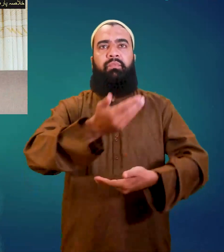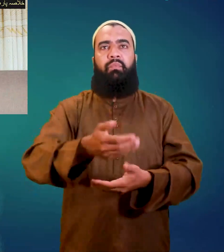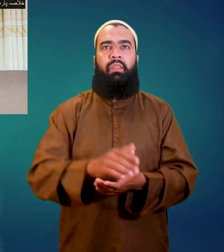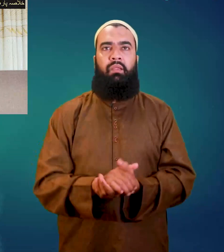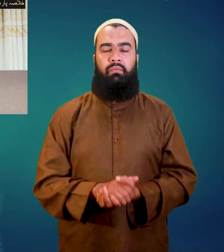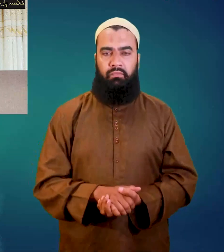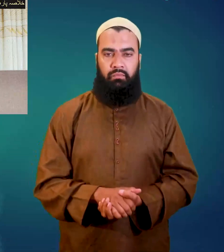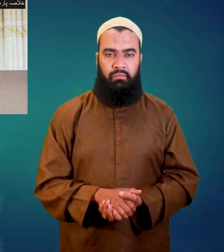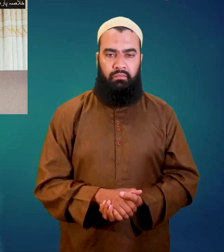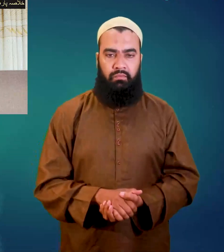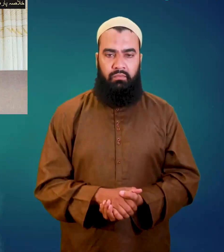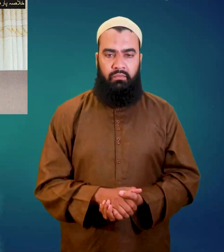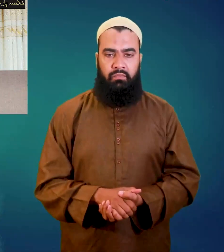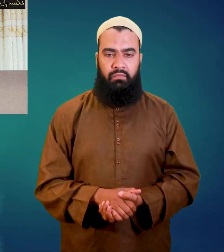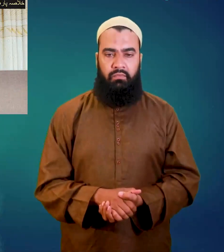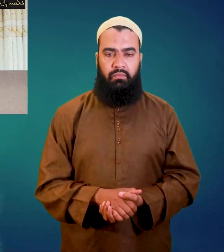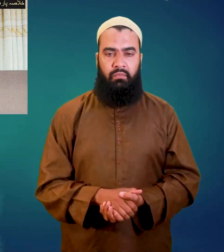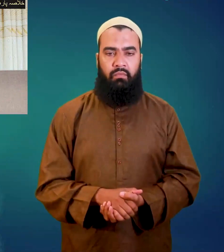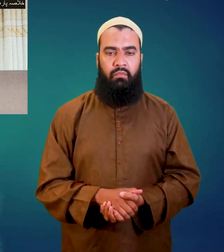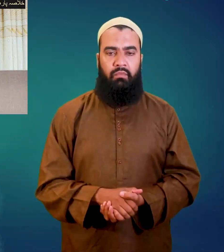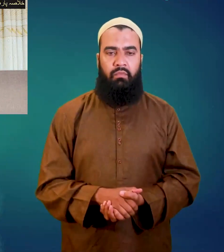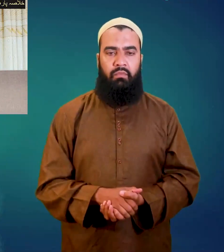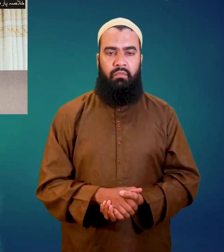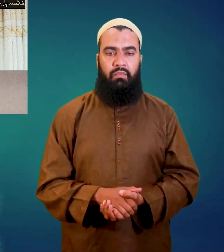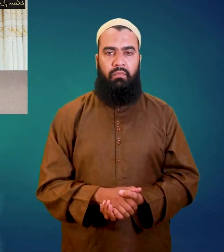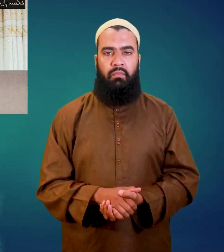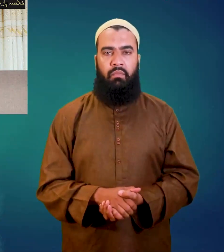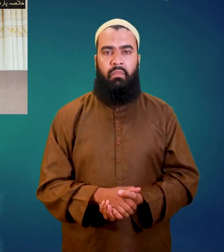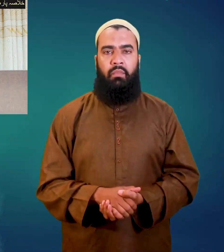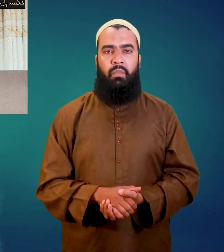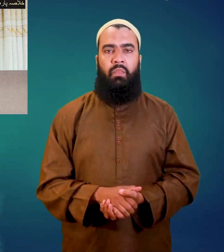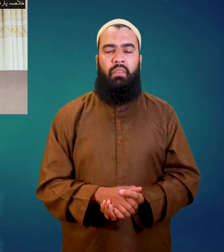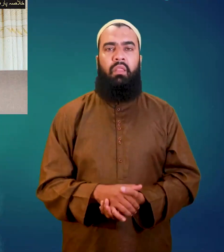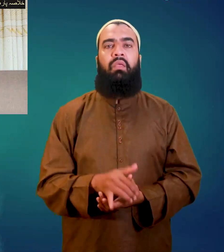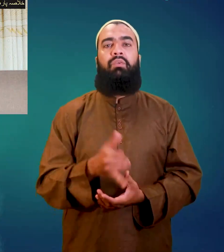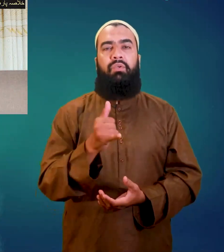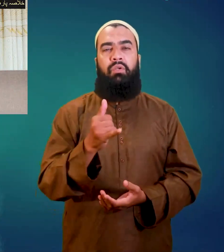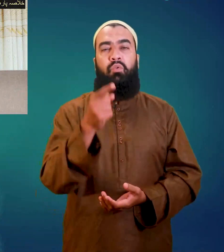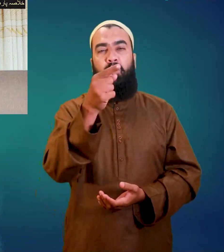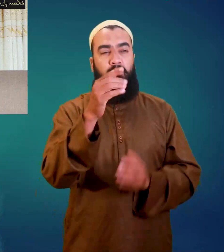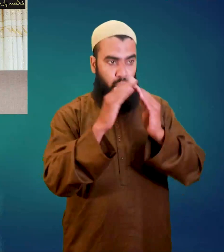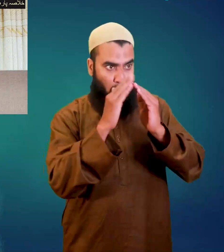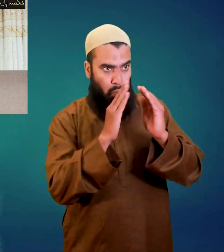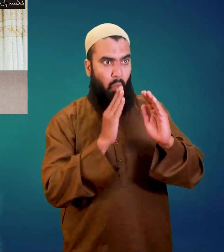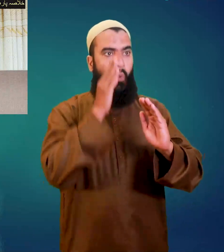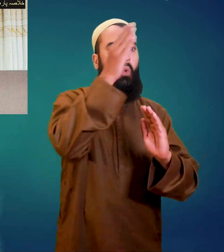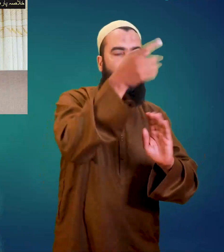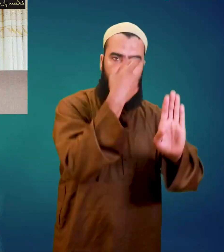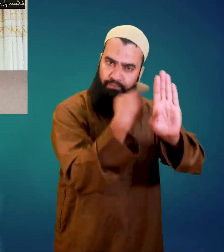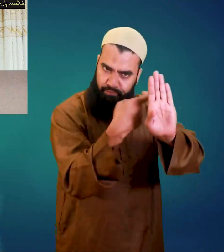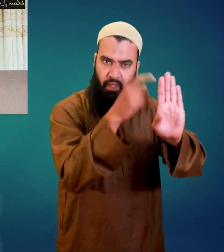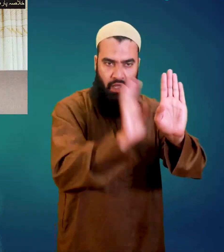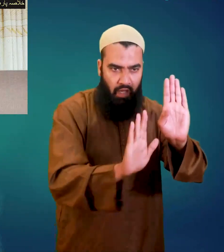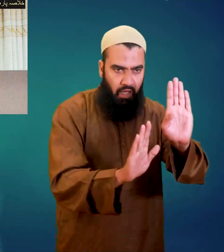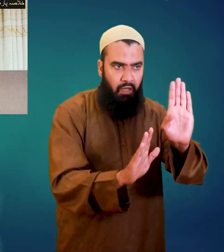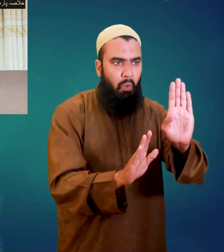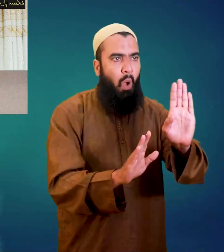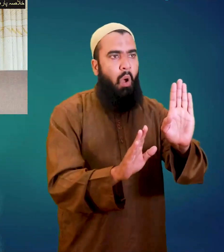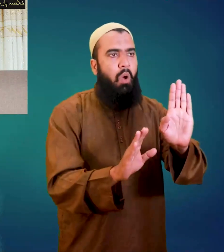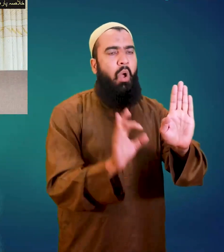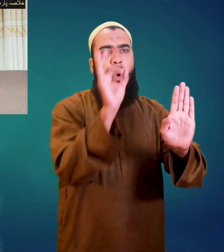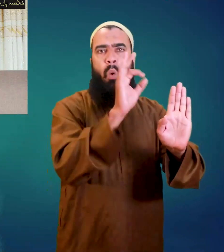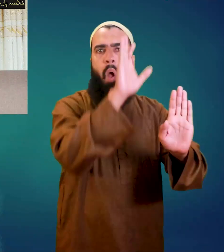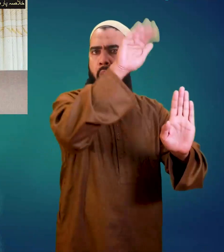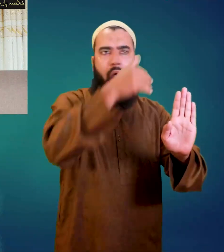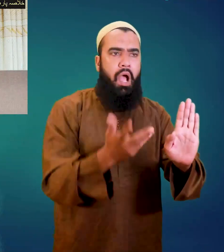تم کسی کو گھر میں نہ پاؤ یا تمہیں اجازت نہ ملے گھر میں داخل ہونے کی، تو اور تمہیں کہا جائے کہ لوٹ